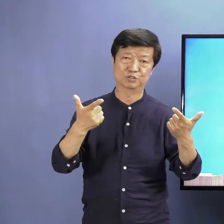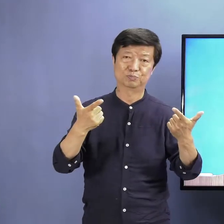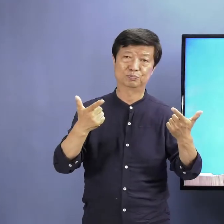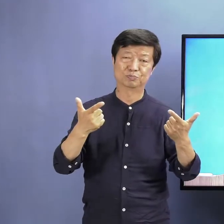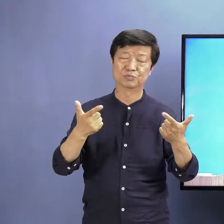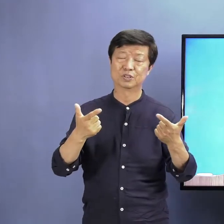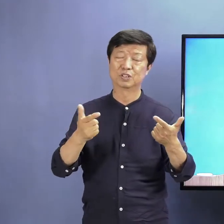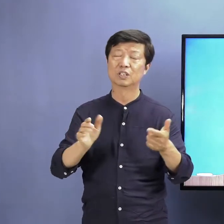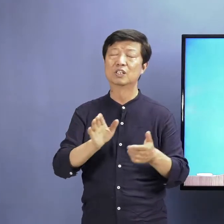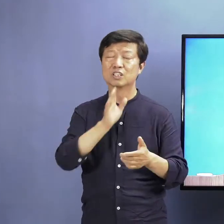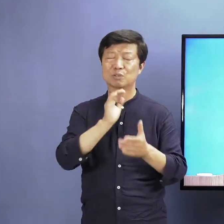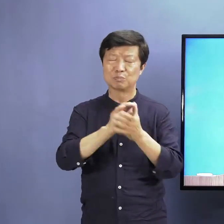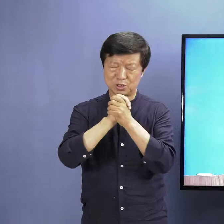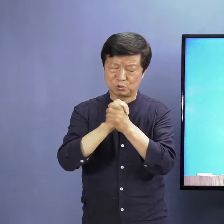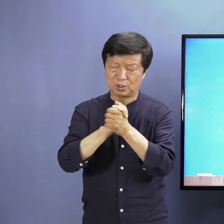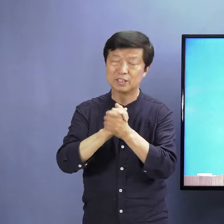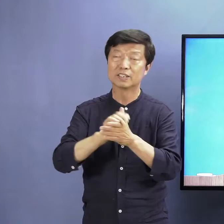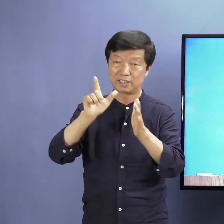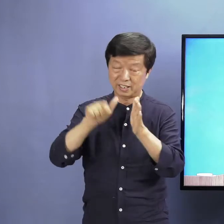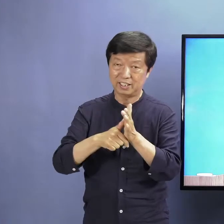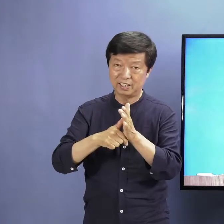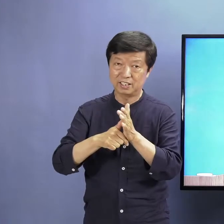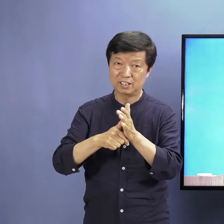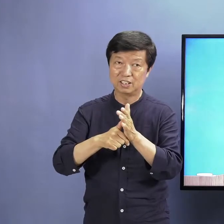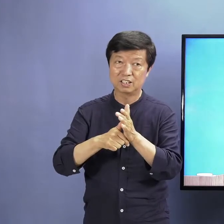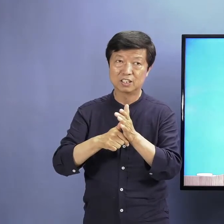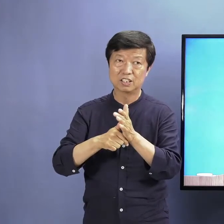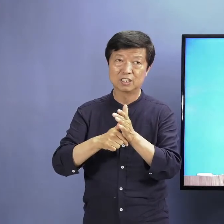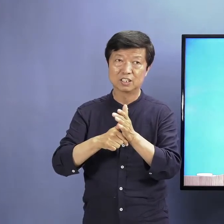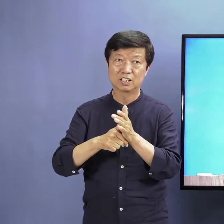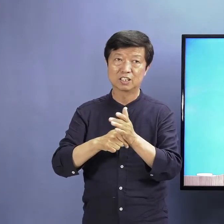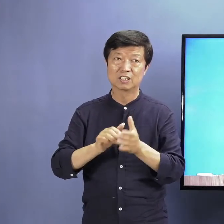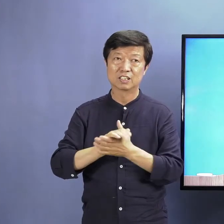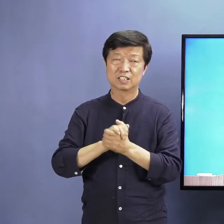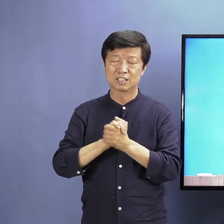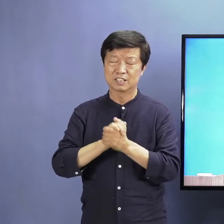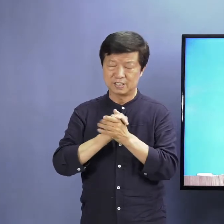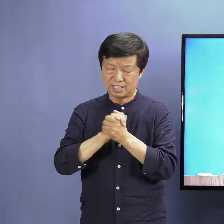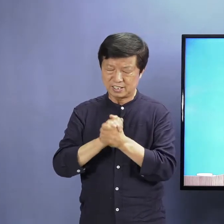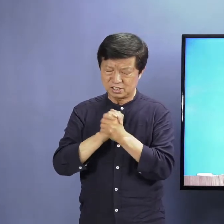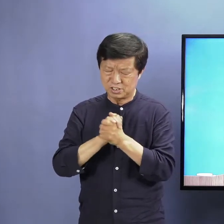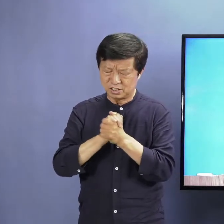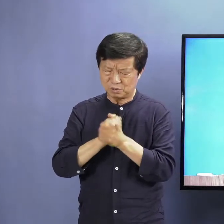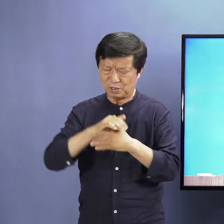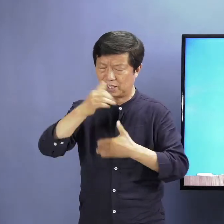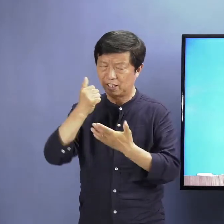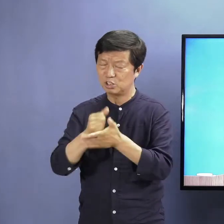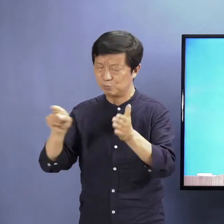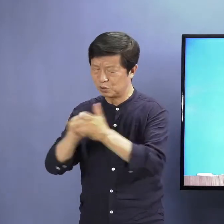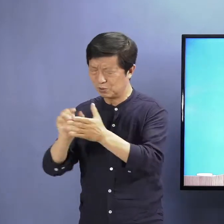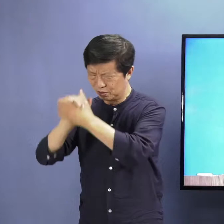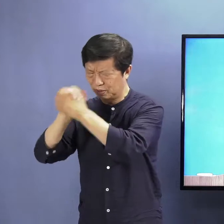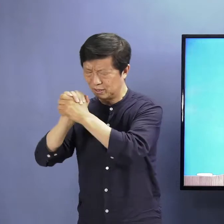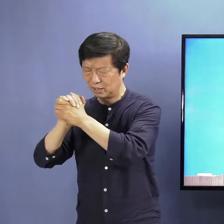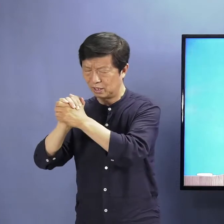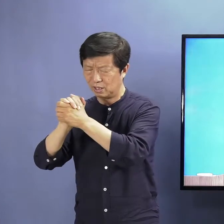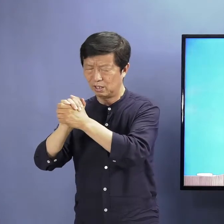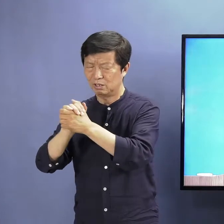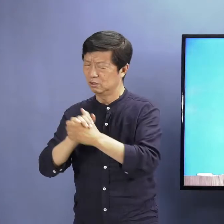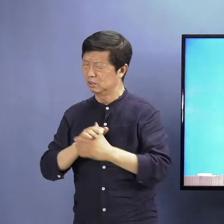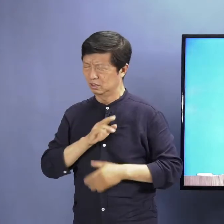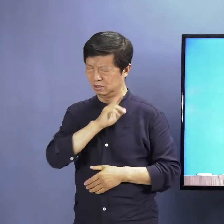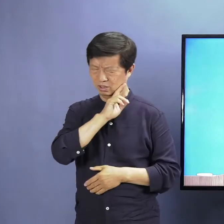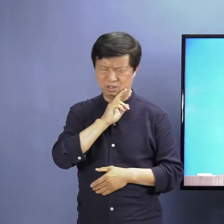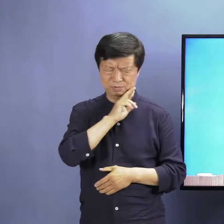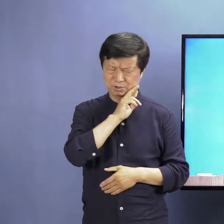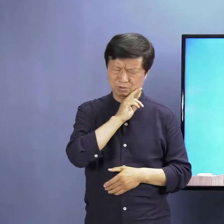정말 기도하는 순간에 정 기도에 대한 회의와 기대 없음과, 그리고 그냥 하는 기도가